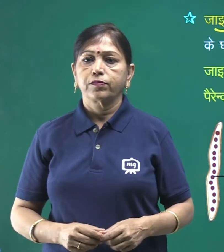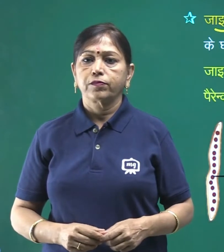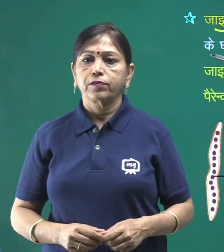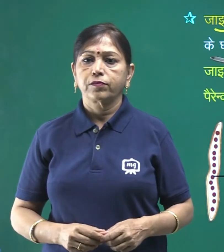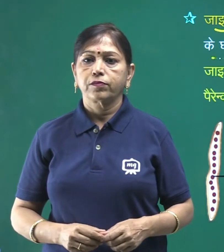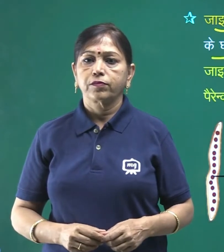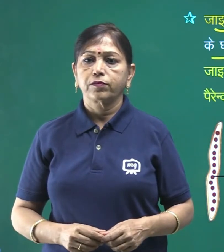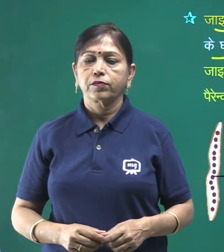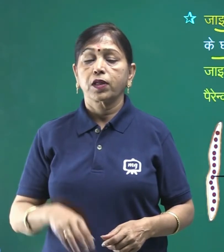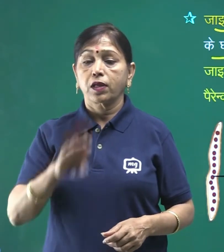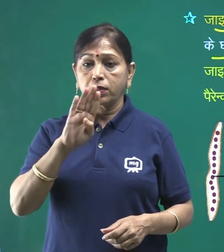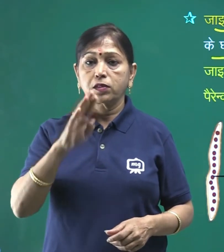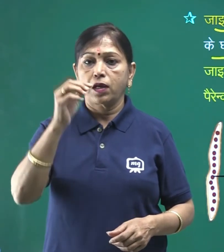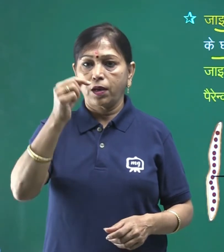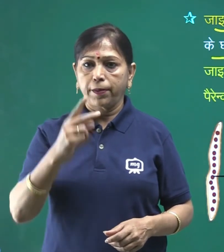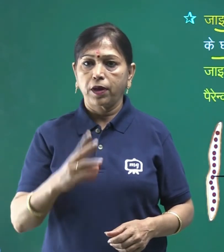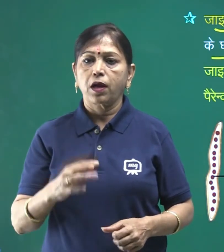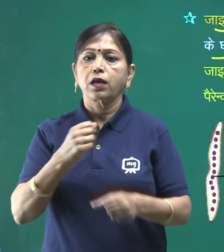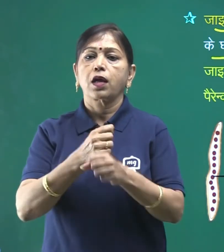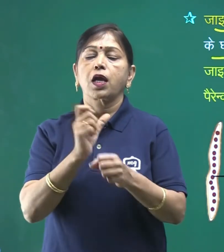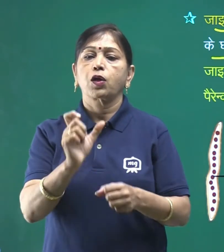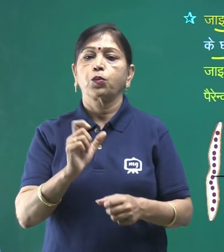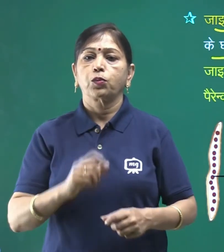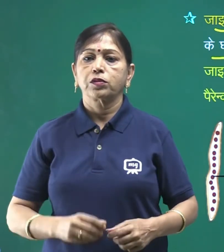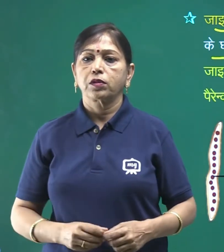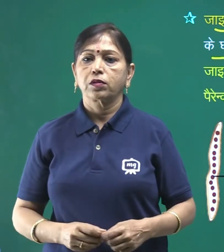4 प्रकार के घटकों से